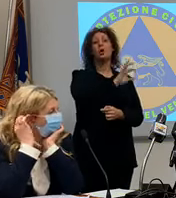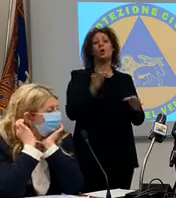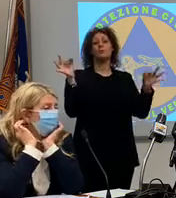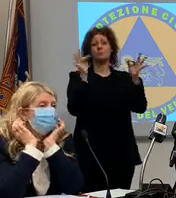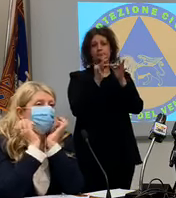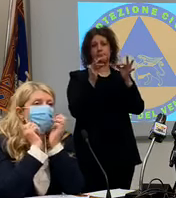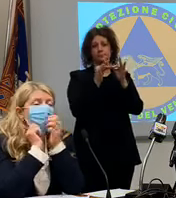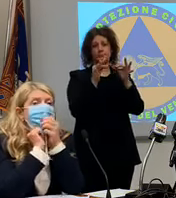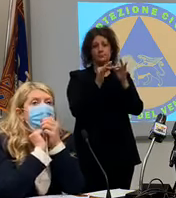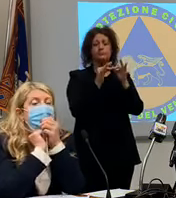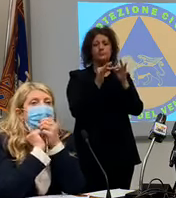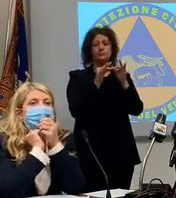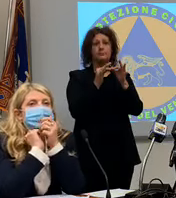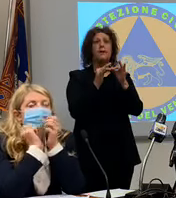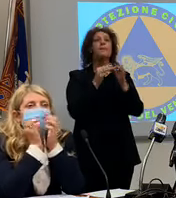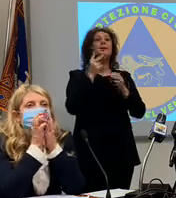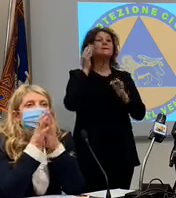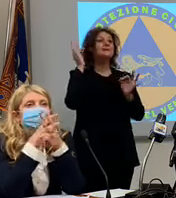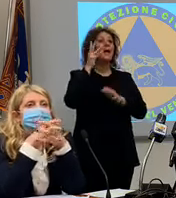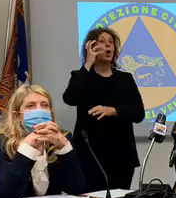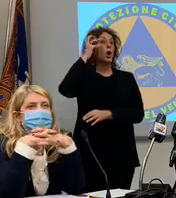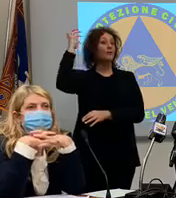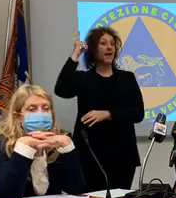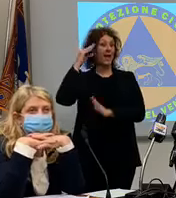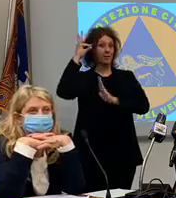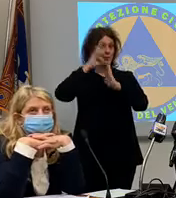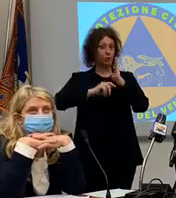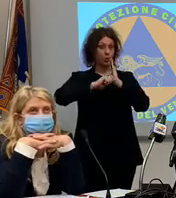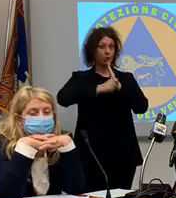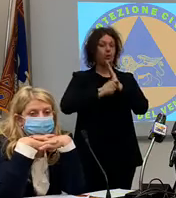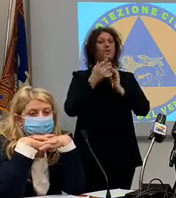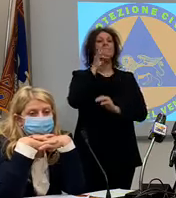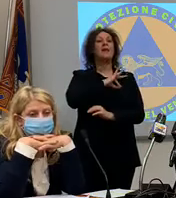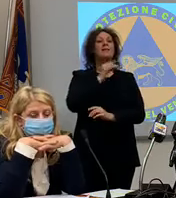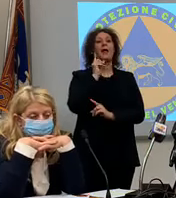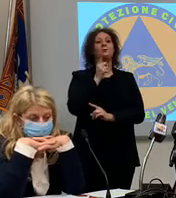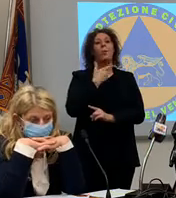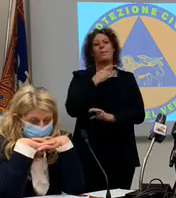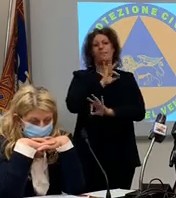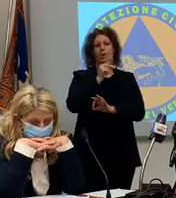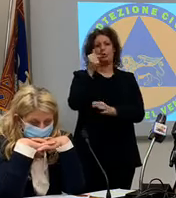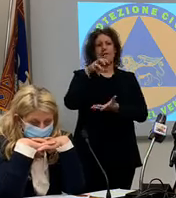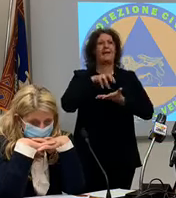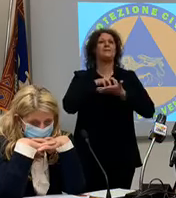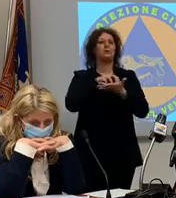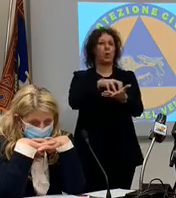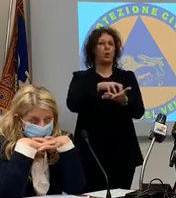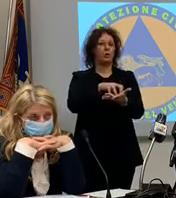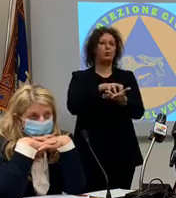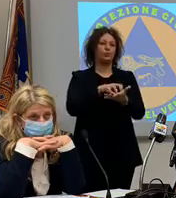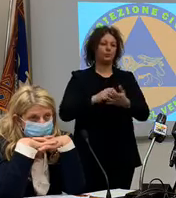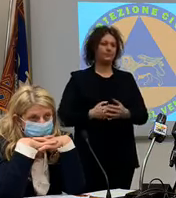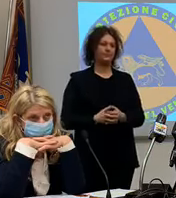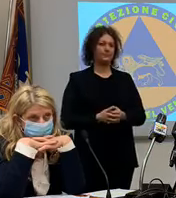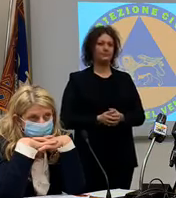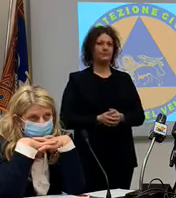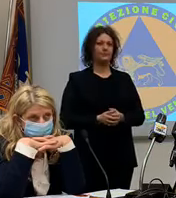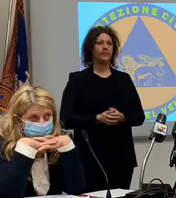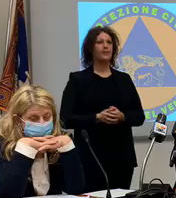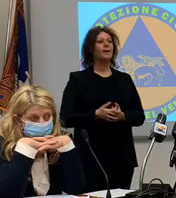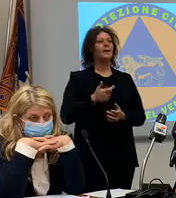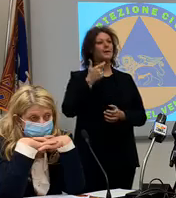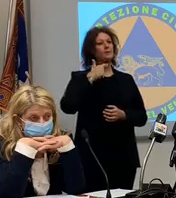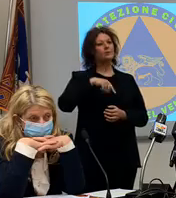daremo L'intesa ha il vantaggio del Ristoro no agganciato perché la misura voi Ricordate il dibattito della zona